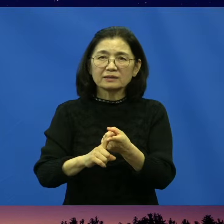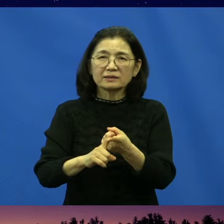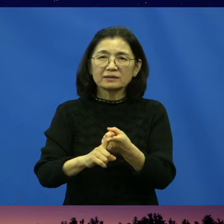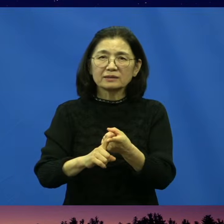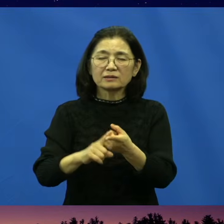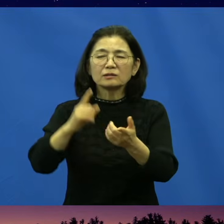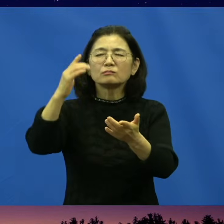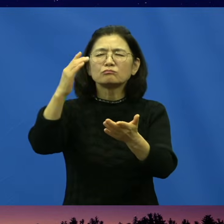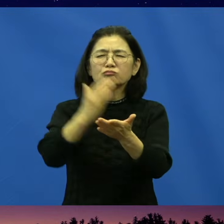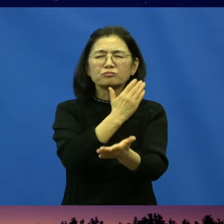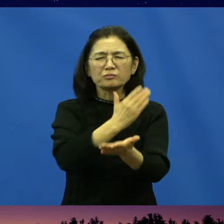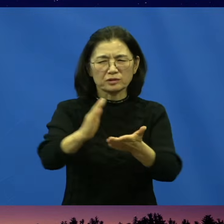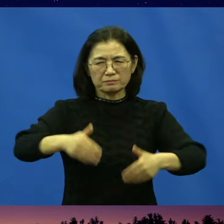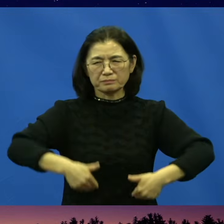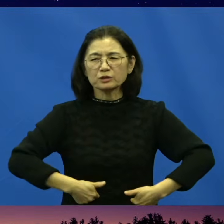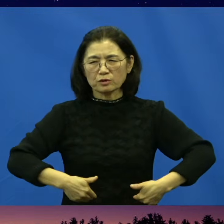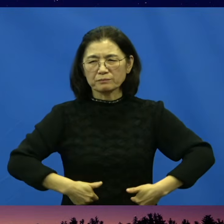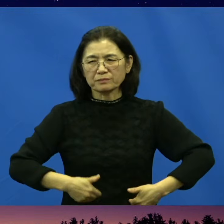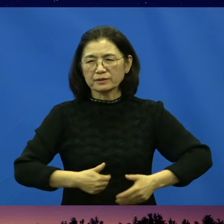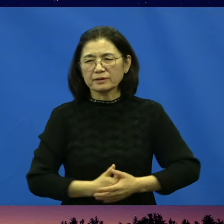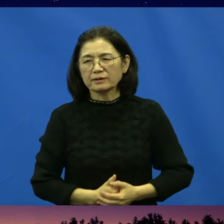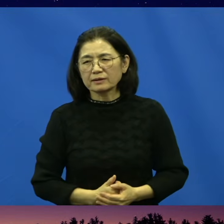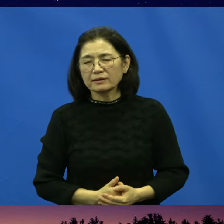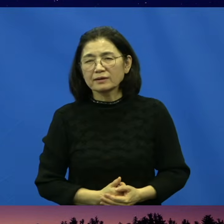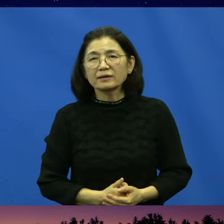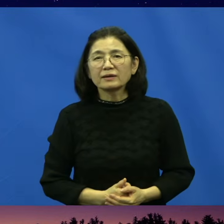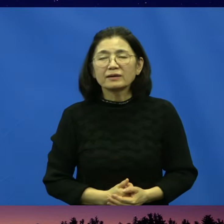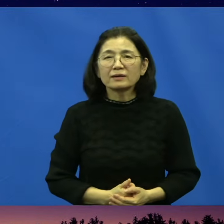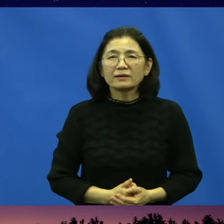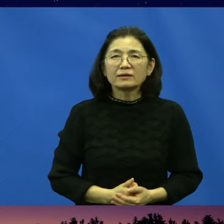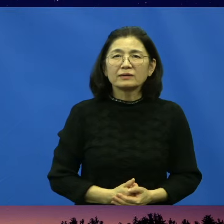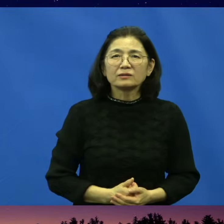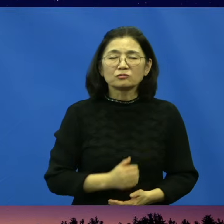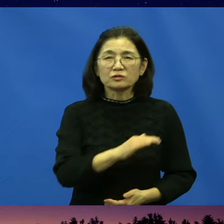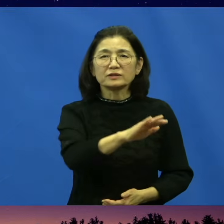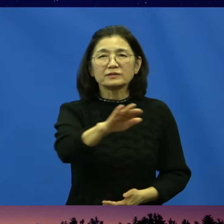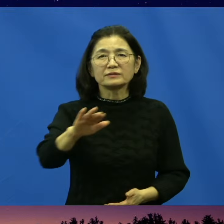그것을 우리는 분별해야 되는 것입니다. 여러분, 우리는